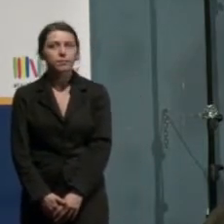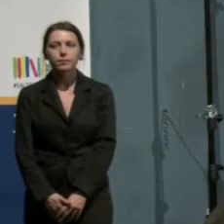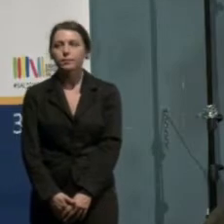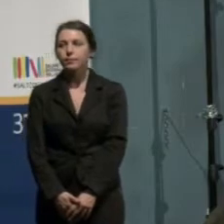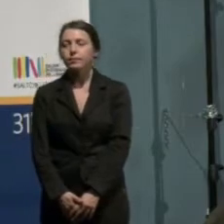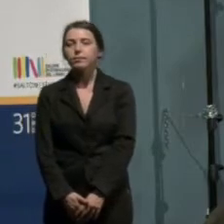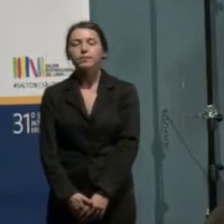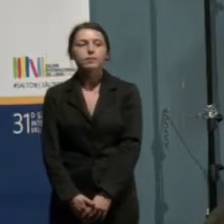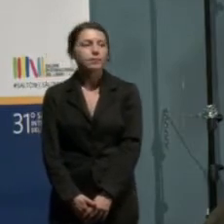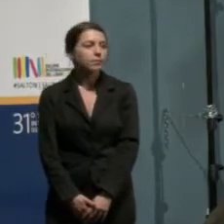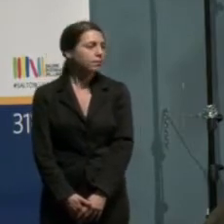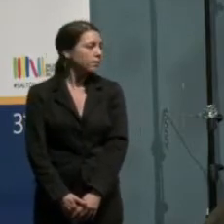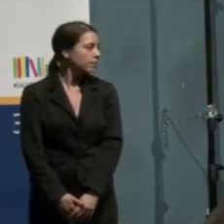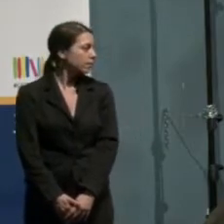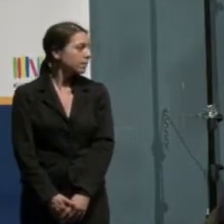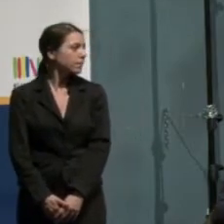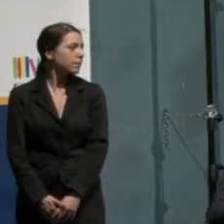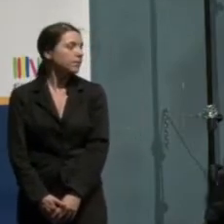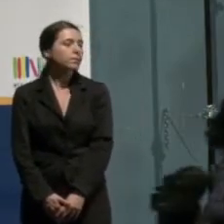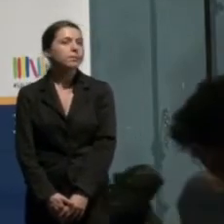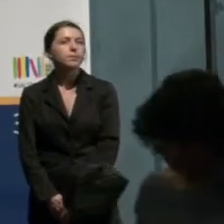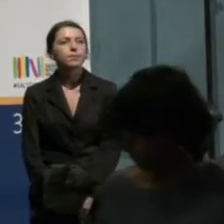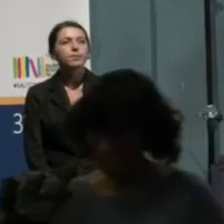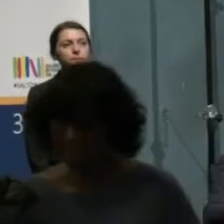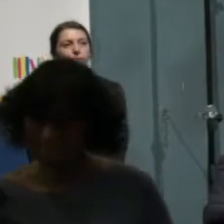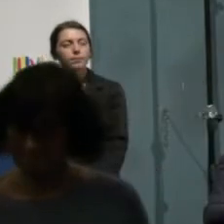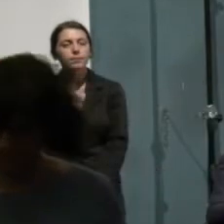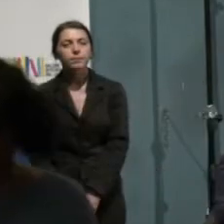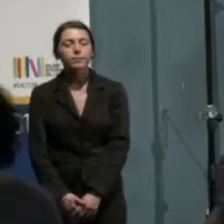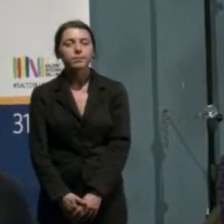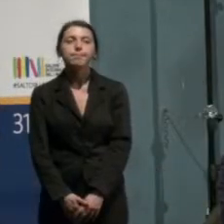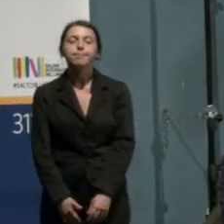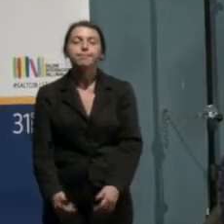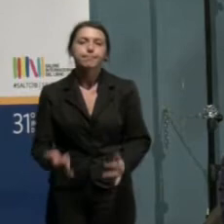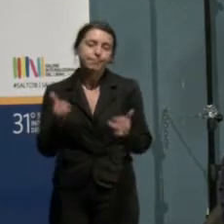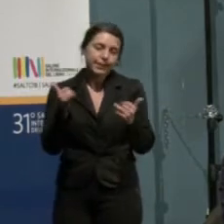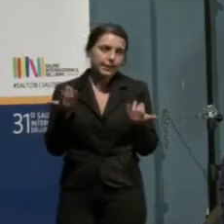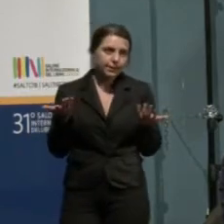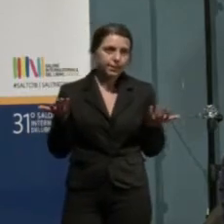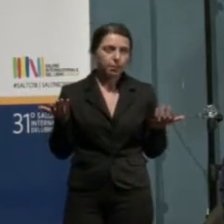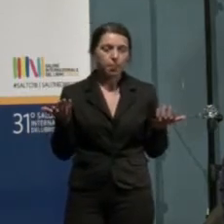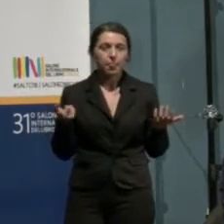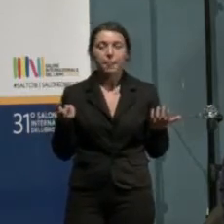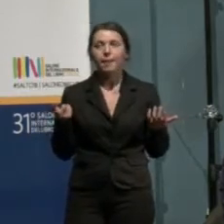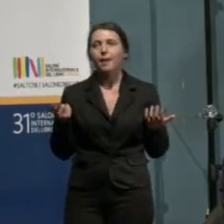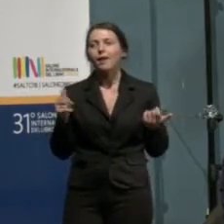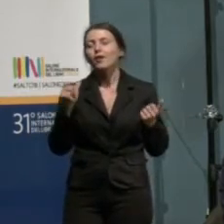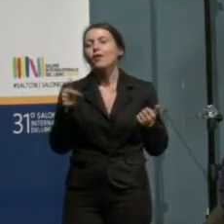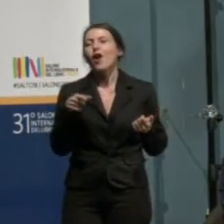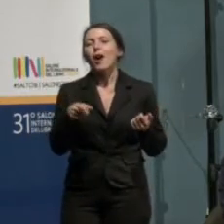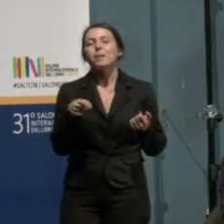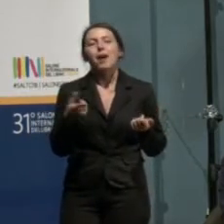grazie io penso che sì sì diciamo che è anche una storia dalla quale